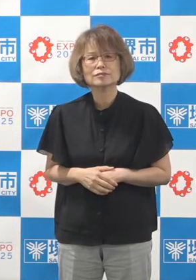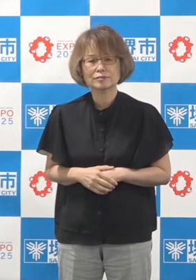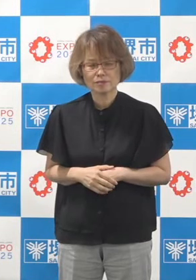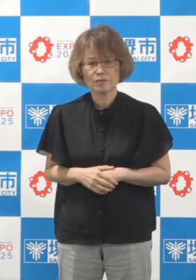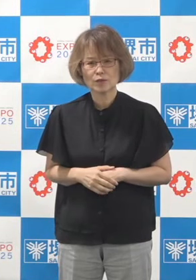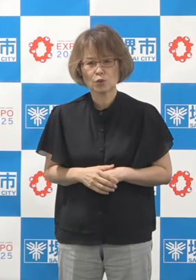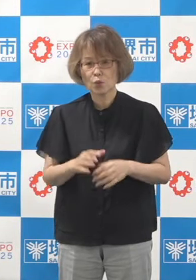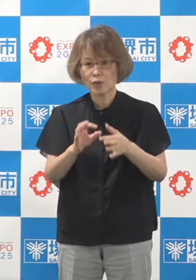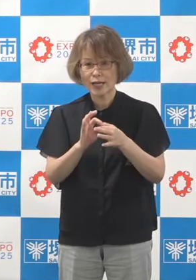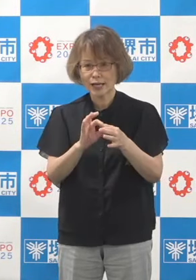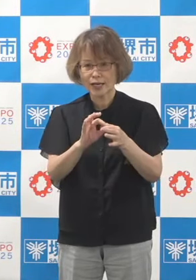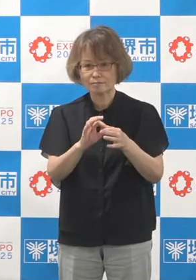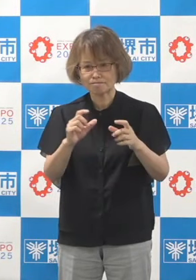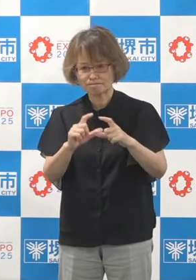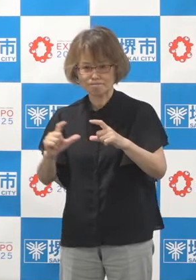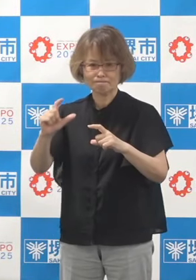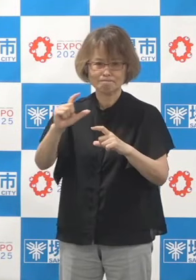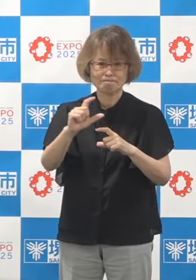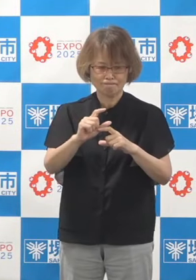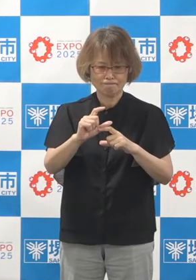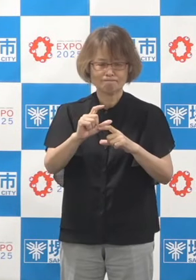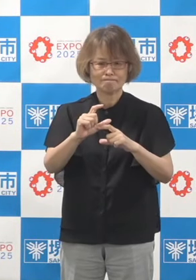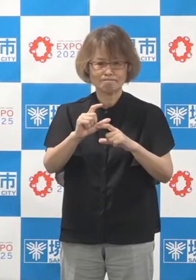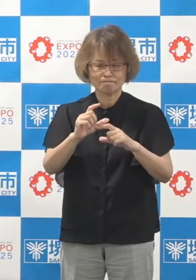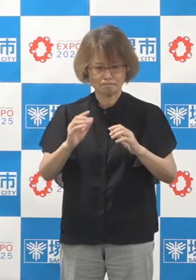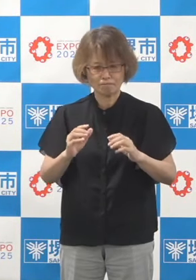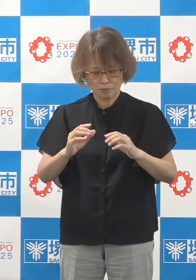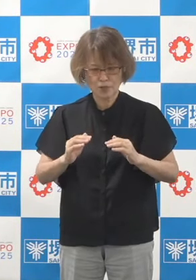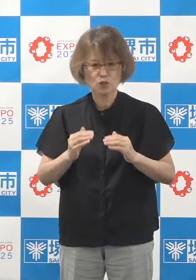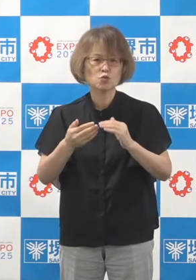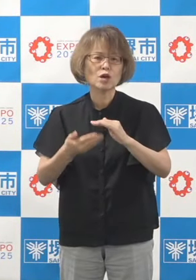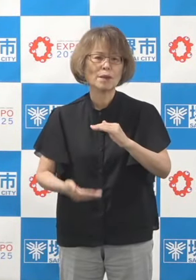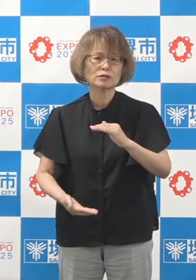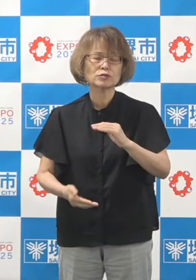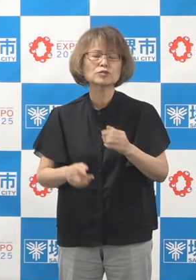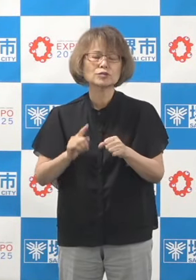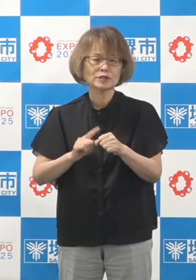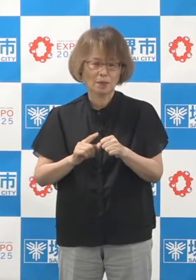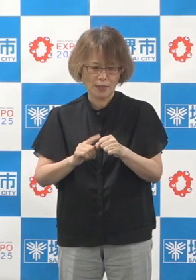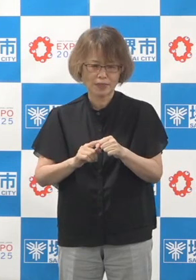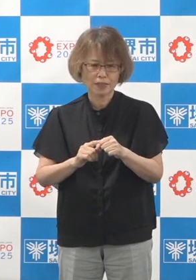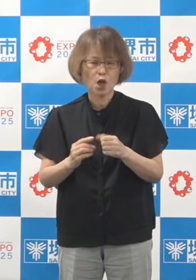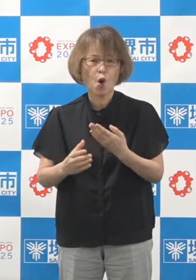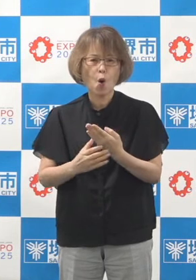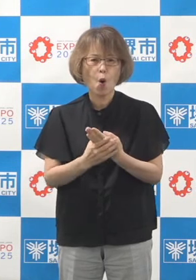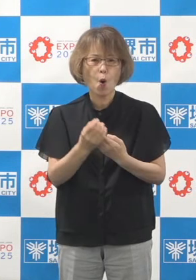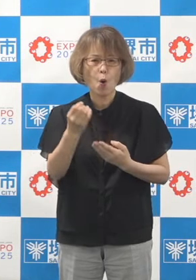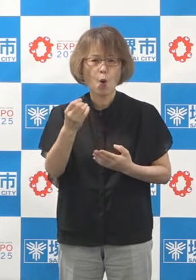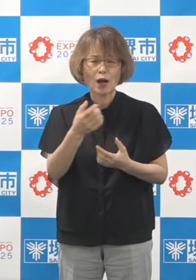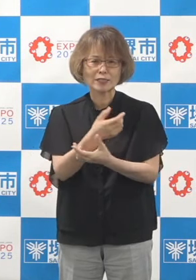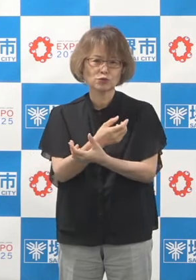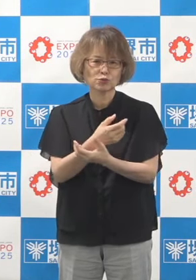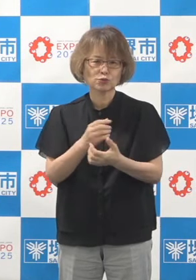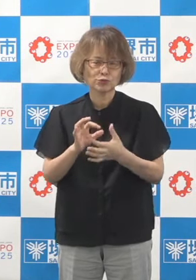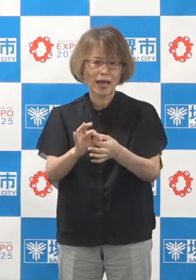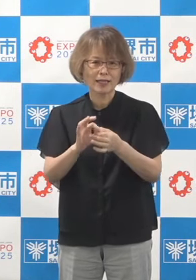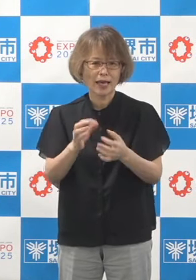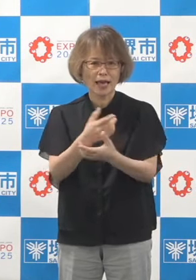れまでの連携や協力をさらに深めるために、日本郵便と包括連携協定を締結をいたします。